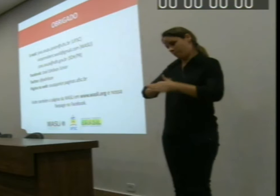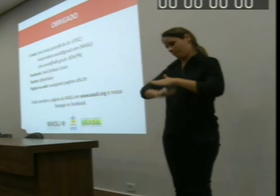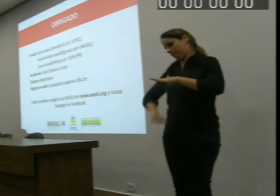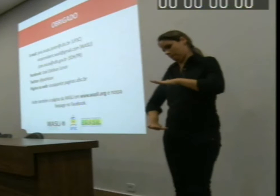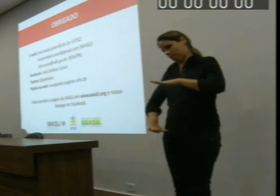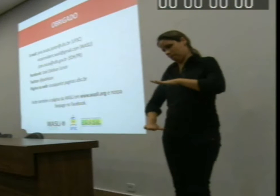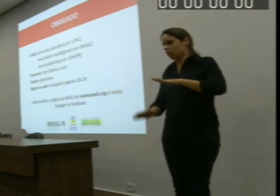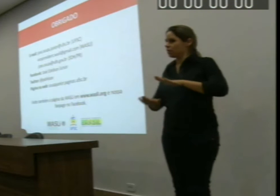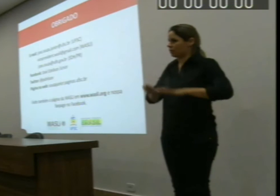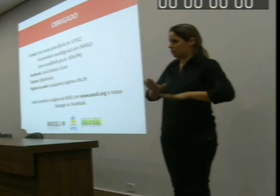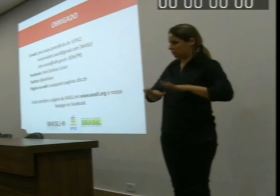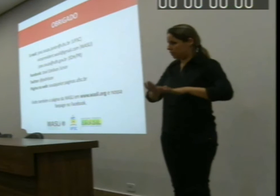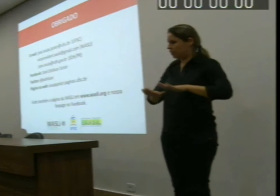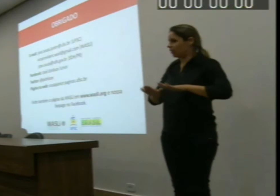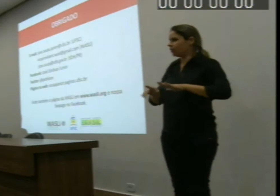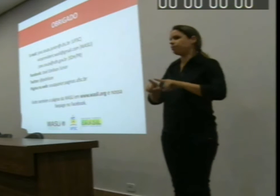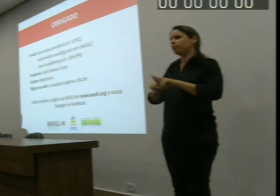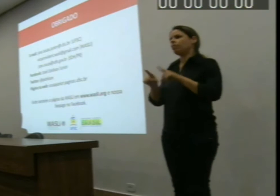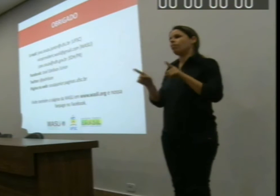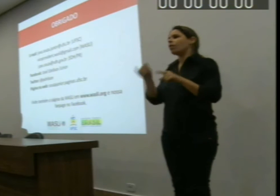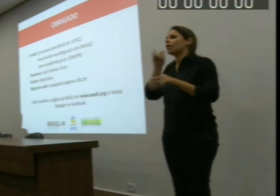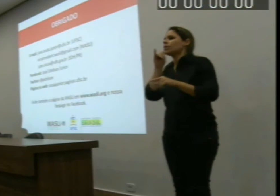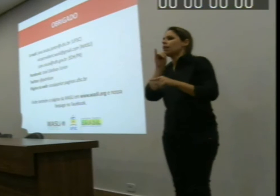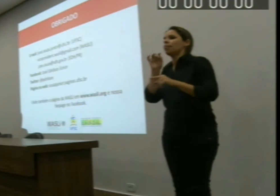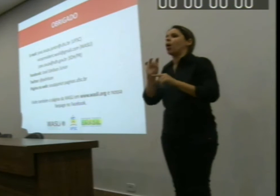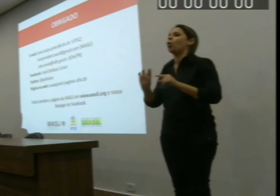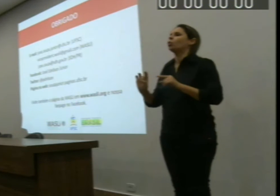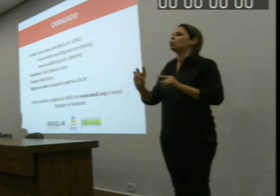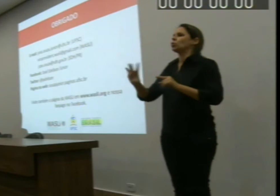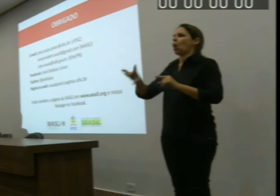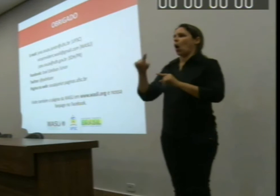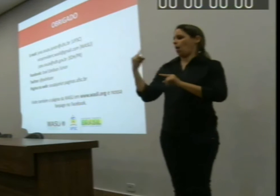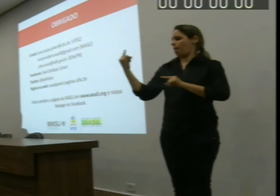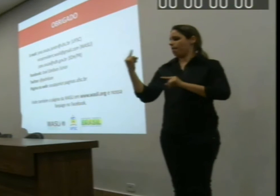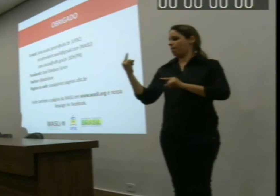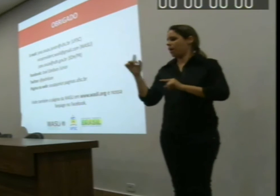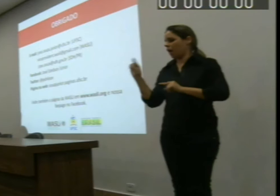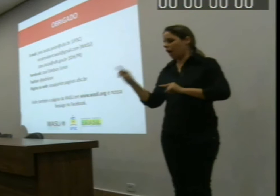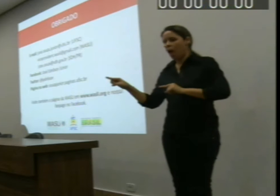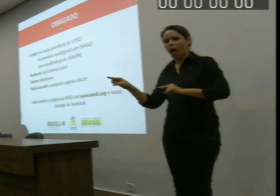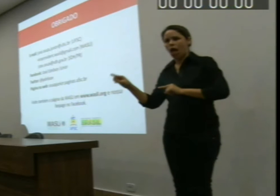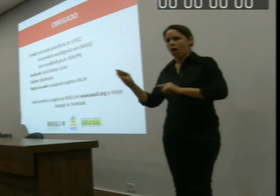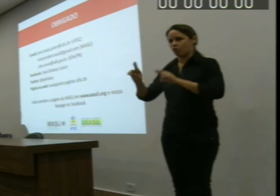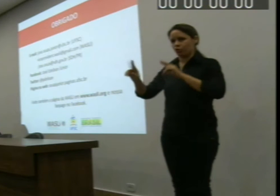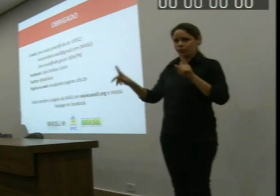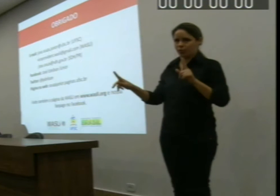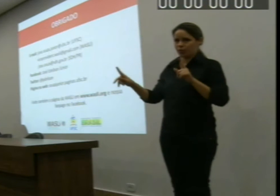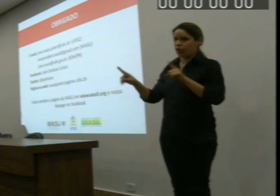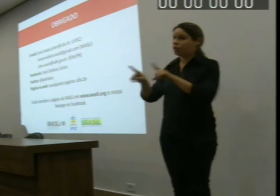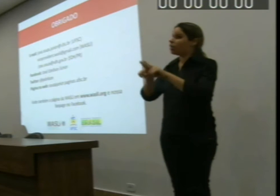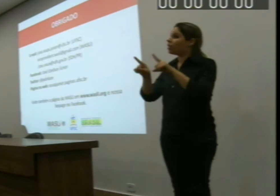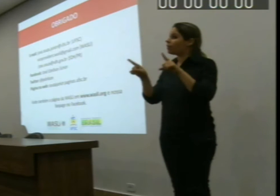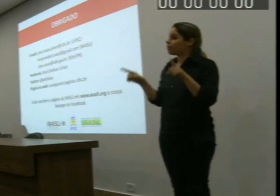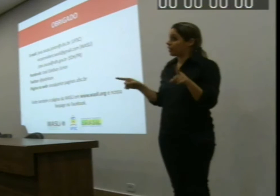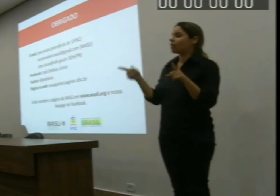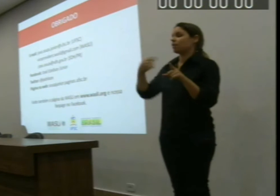que é ele é a exceção que só ele não aprendeu algumas vezes o problema pode ser bem maior do que a gente imagina eu e